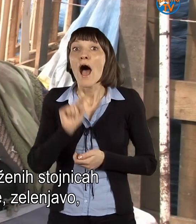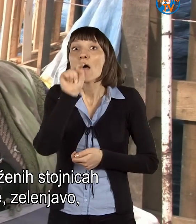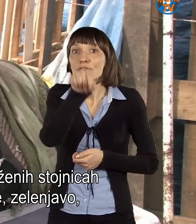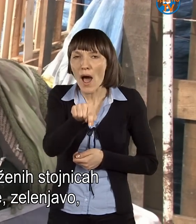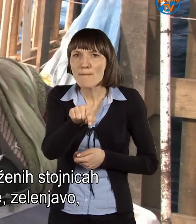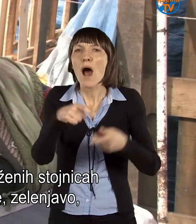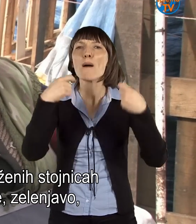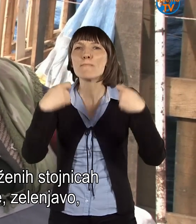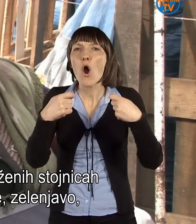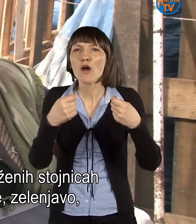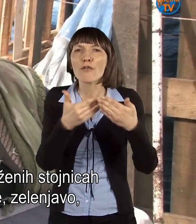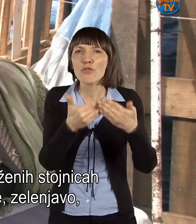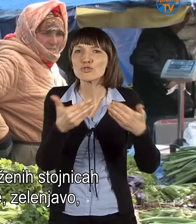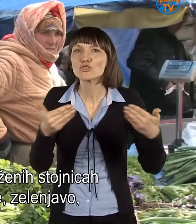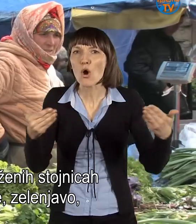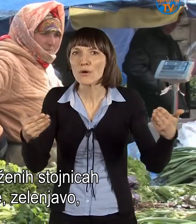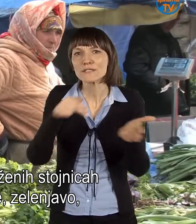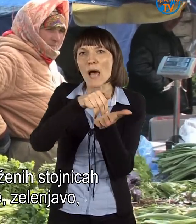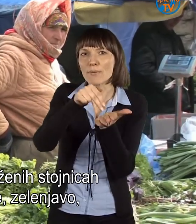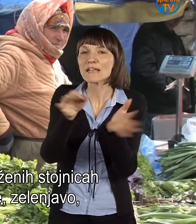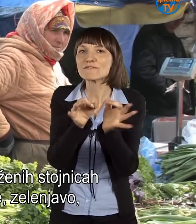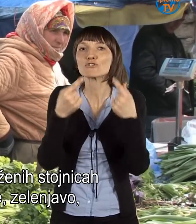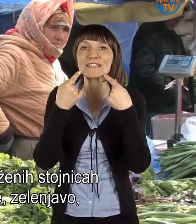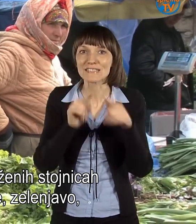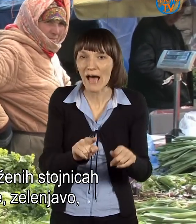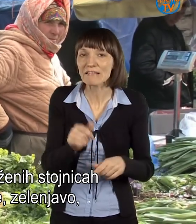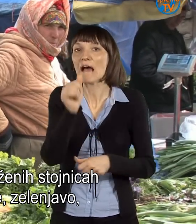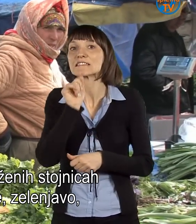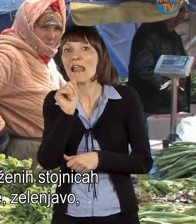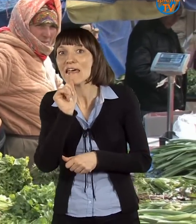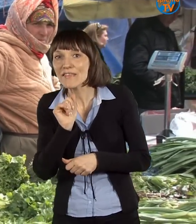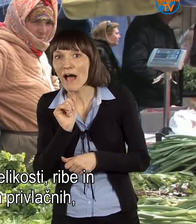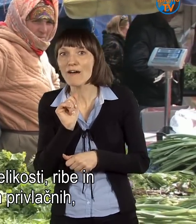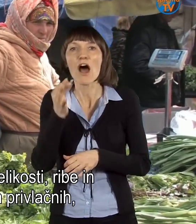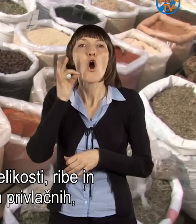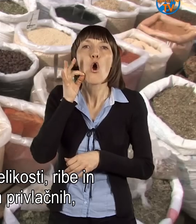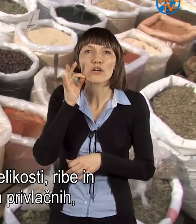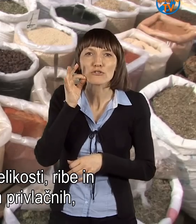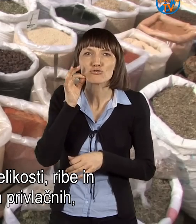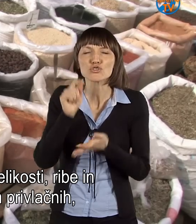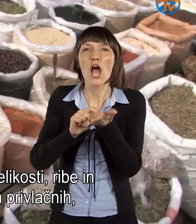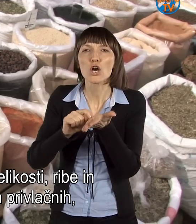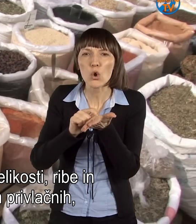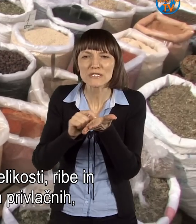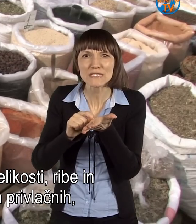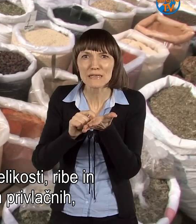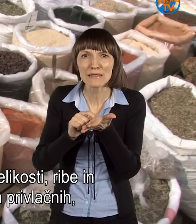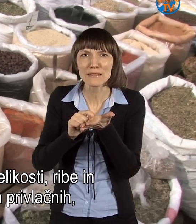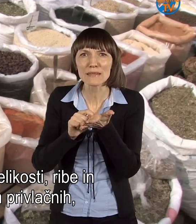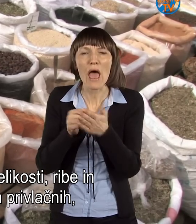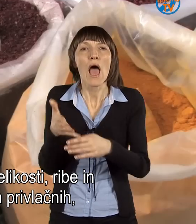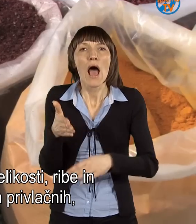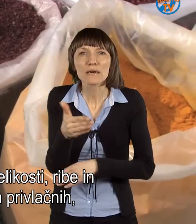Tam so na bogato obloženih stojnicah prodajali sveže sadje, zelenjavo, oreščke, rozine vseh